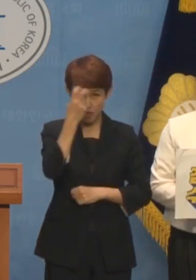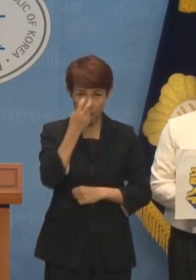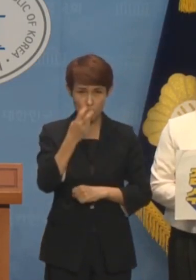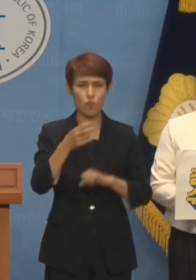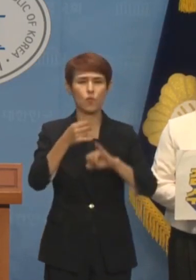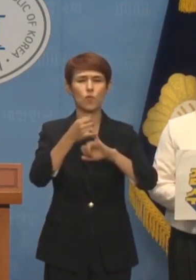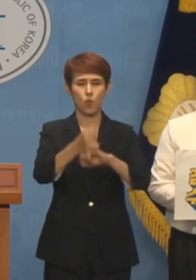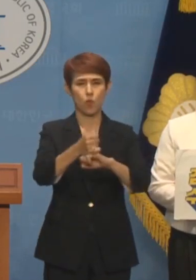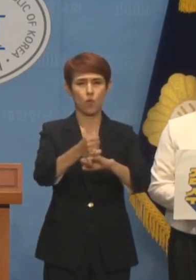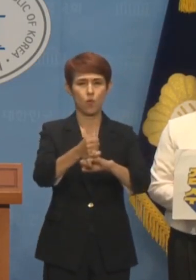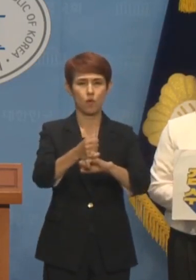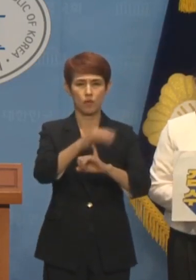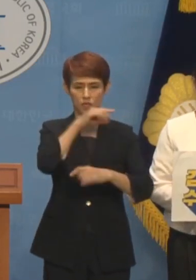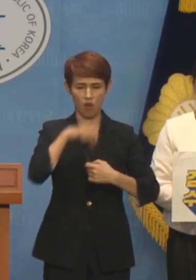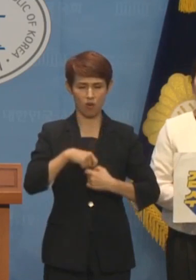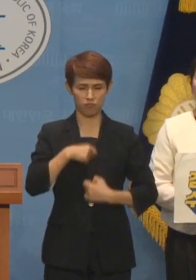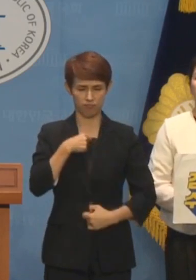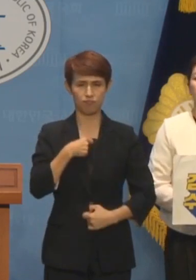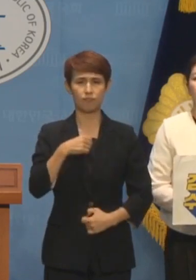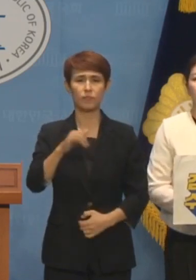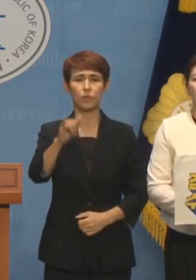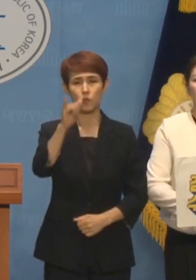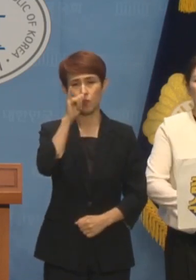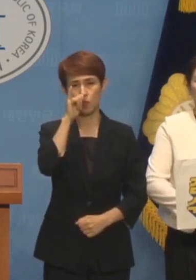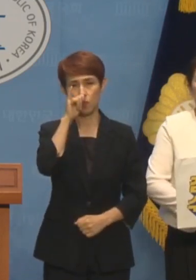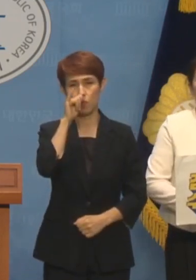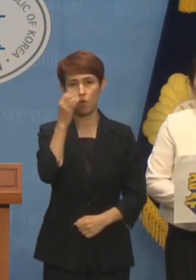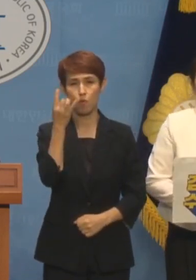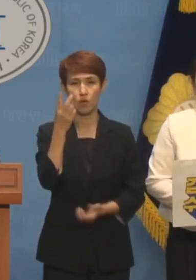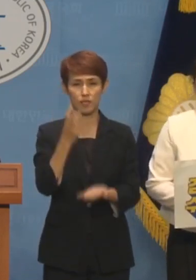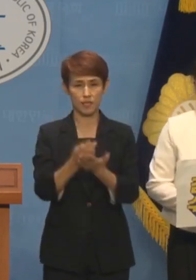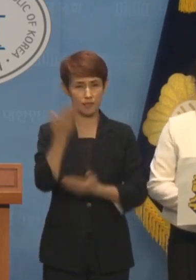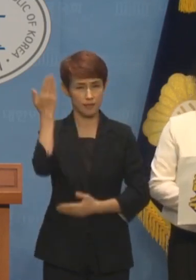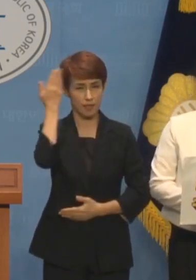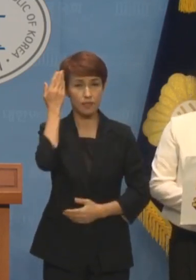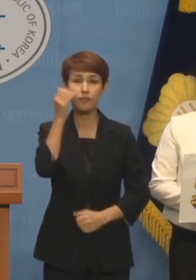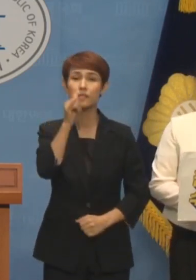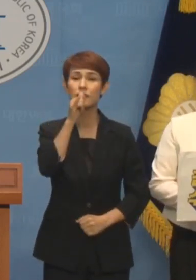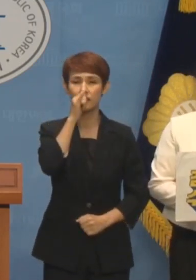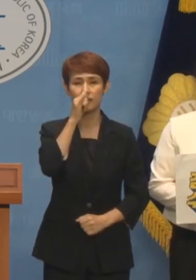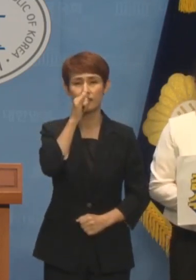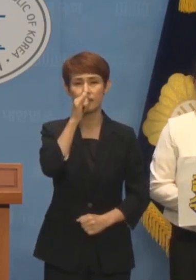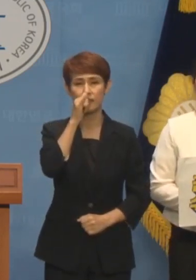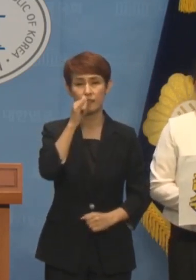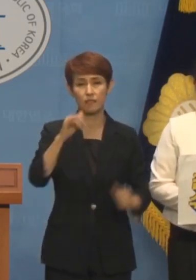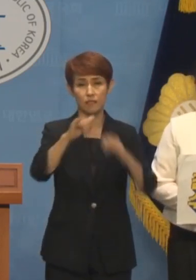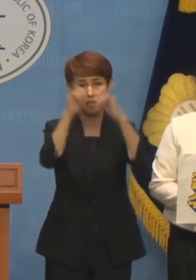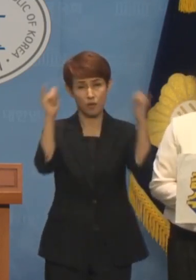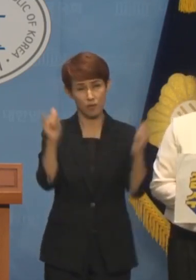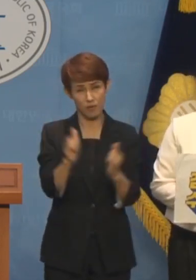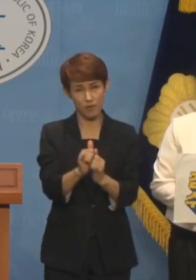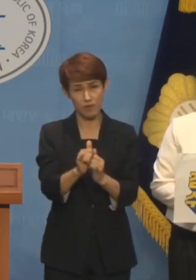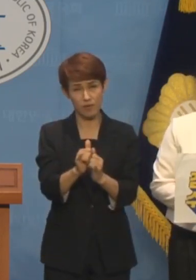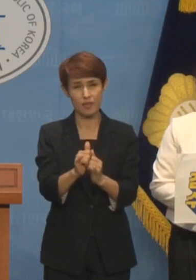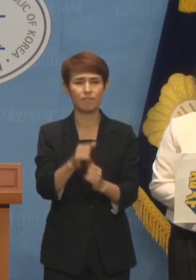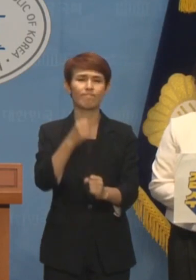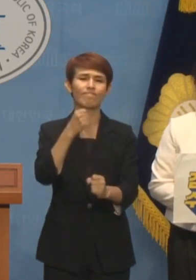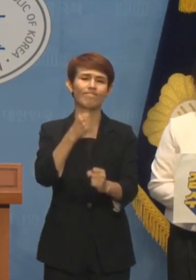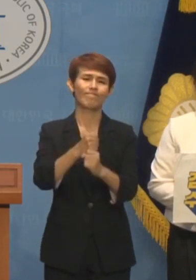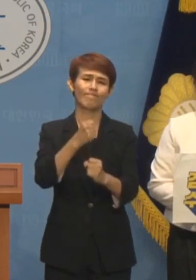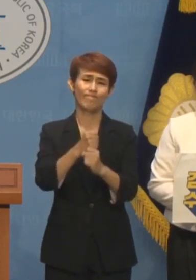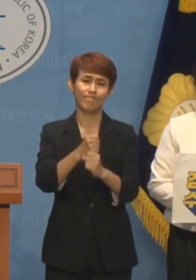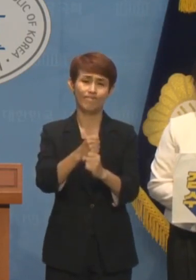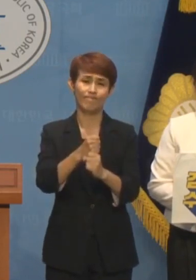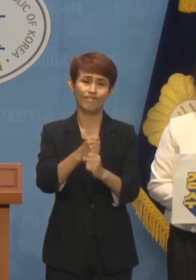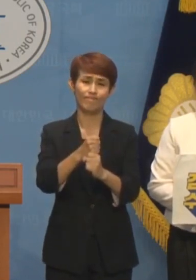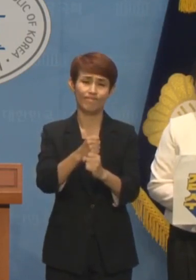실시해서 정의가 바로 서고 원칙과 상식이 통하는 그런 사회를 좀 만들어